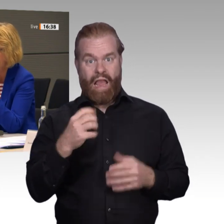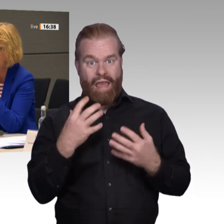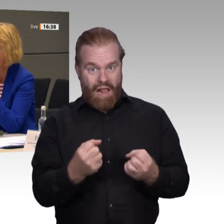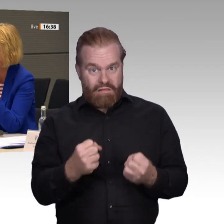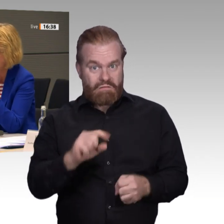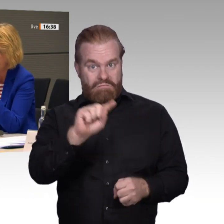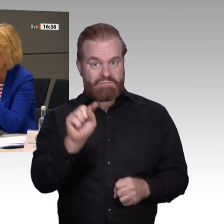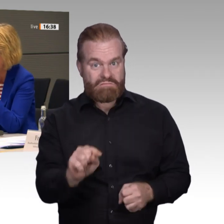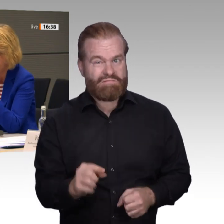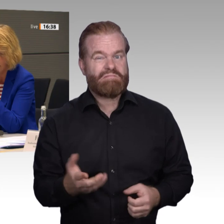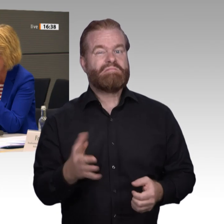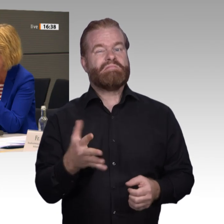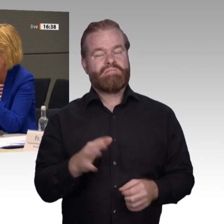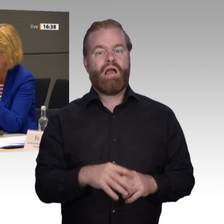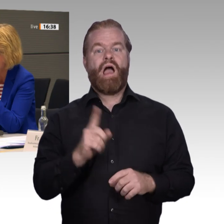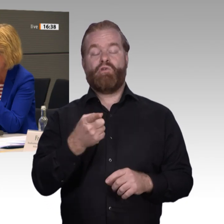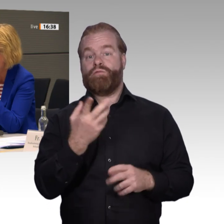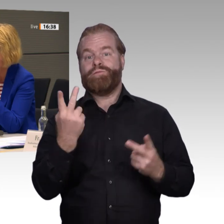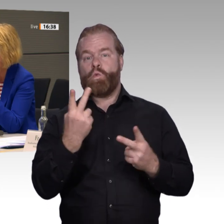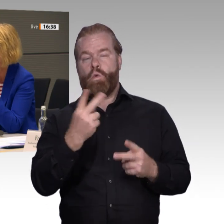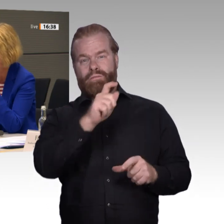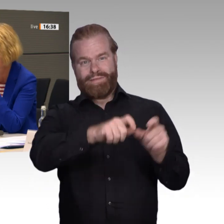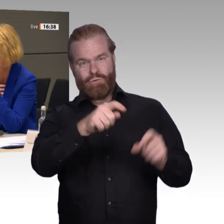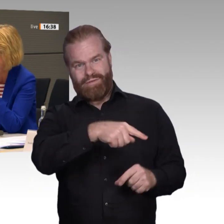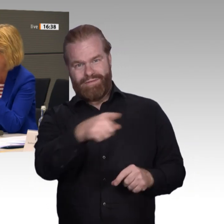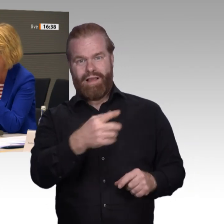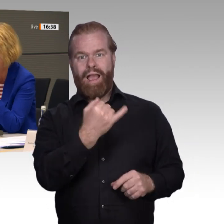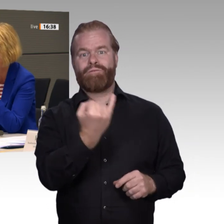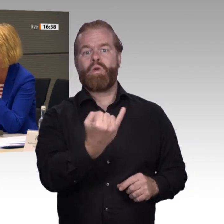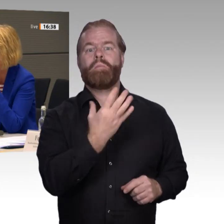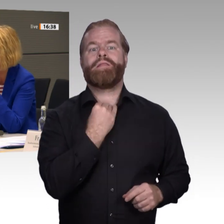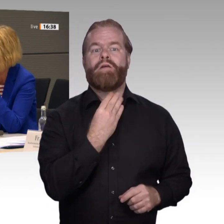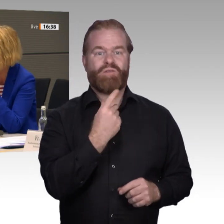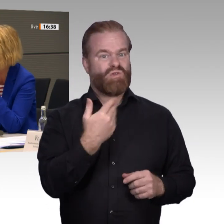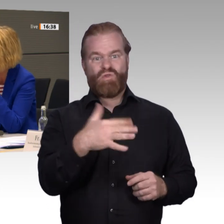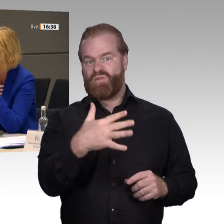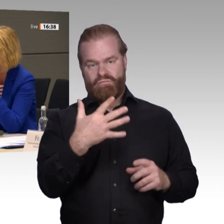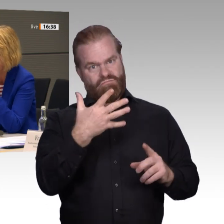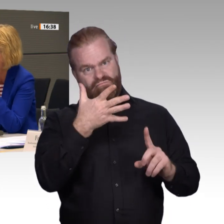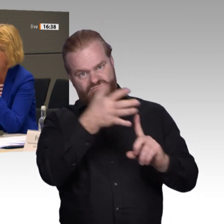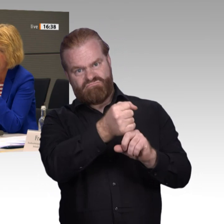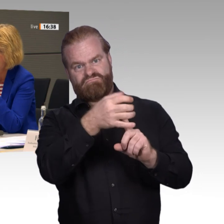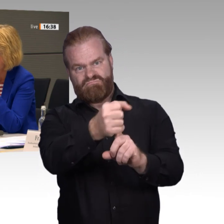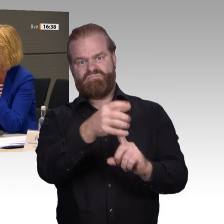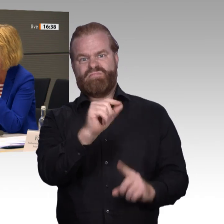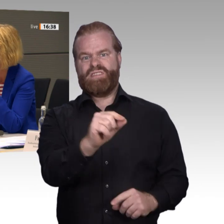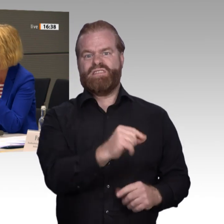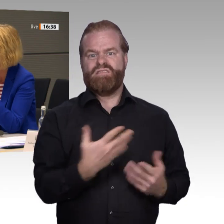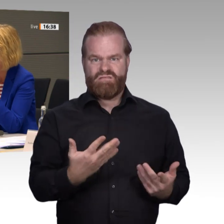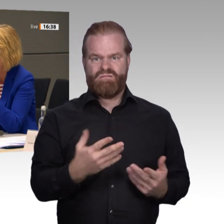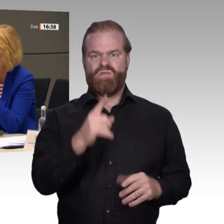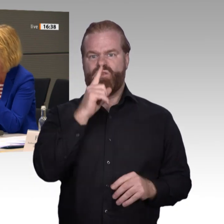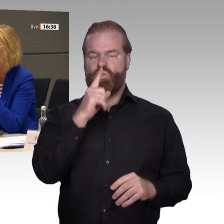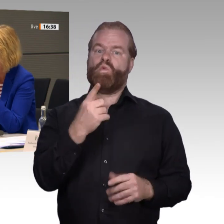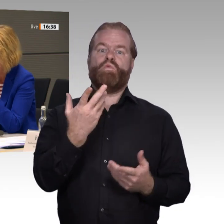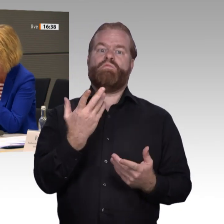Wir haben umfangreiche Übergangsregelungen, wo man auch prüfen müsste, sind sie überhaupt rechtskonform. Aber auf jeden Fall